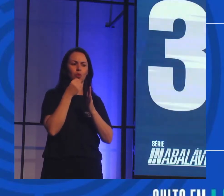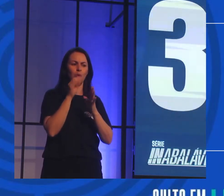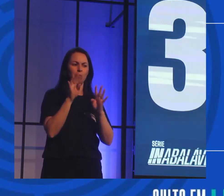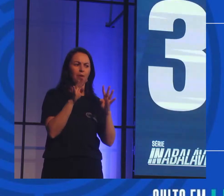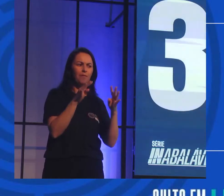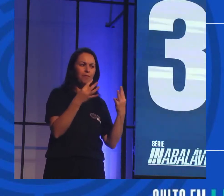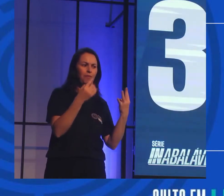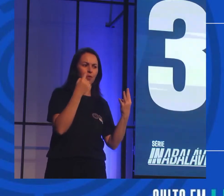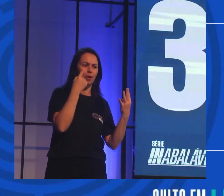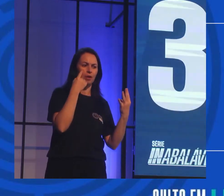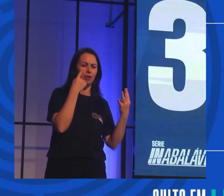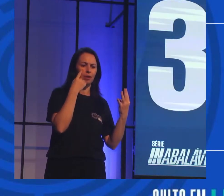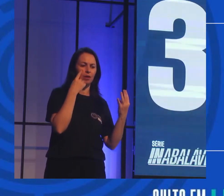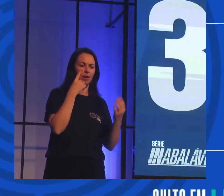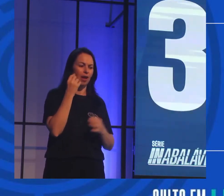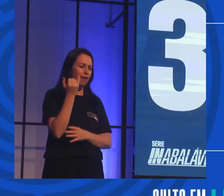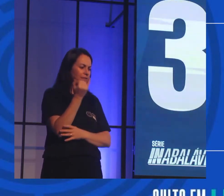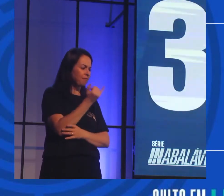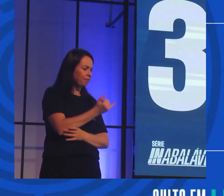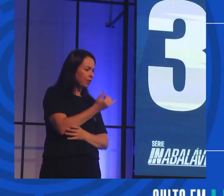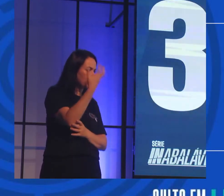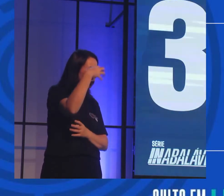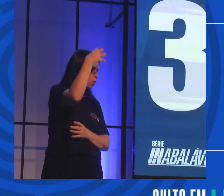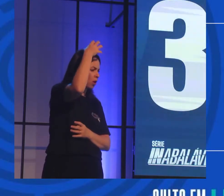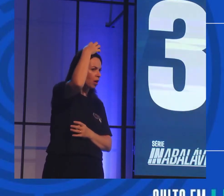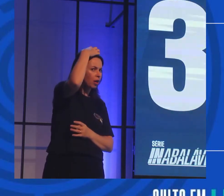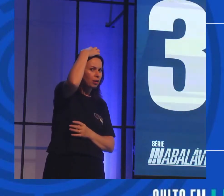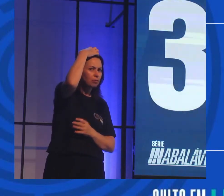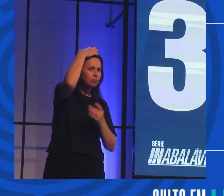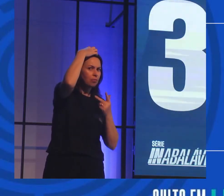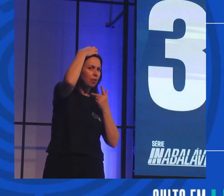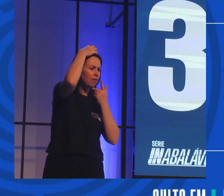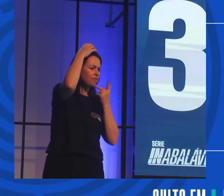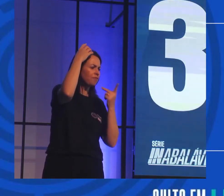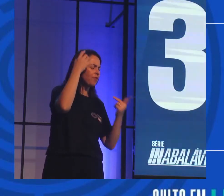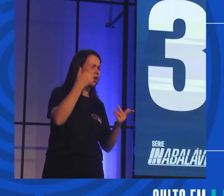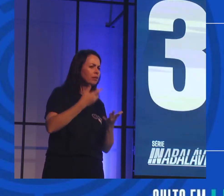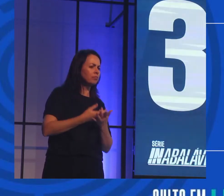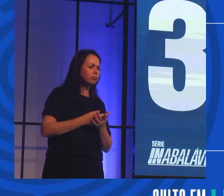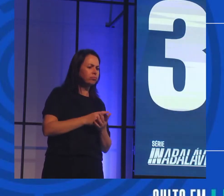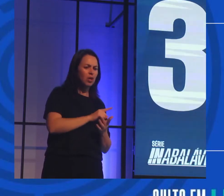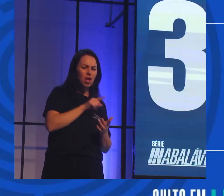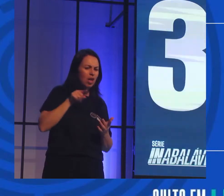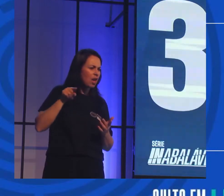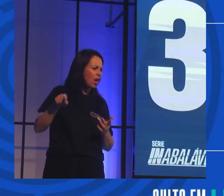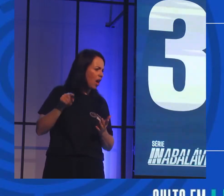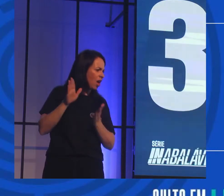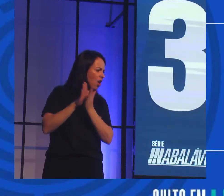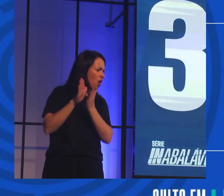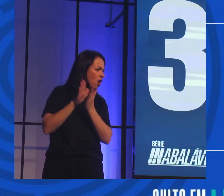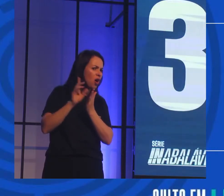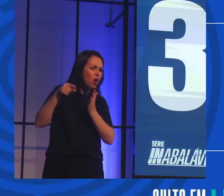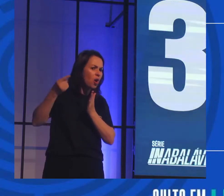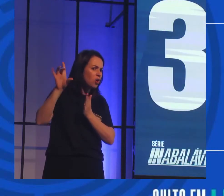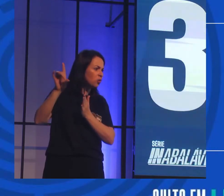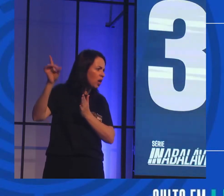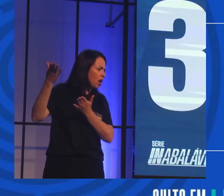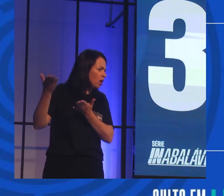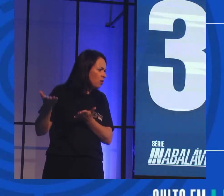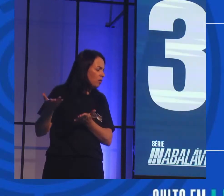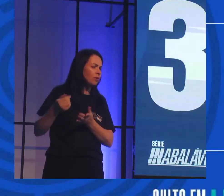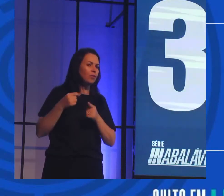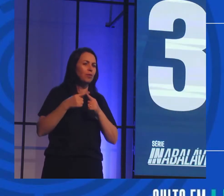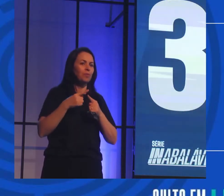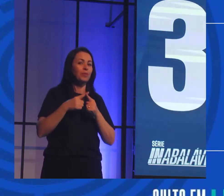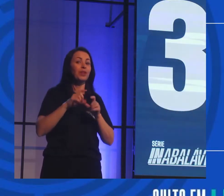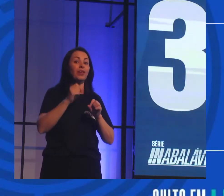rei, eles fazem então a acusação diante do rei, e a Bíblia diz que a atitude do rei, e aqui eu